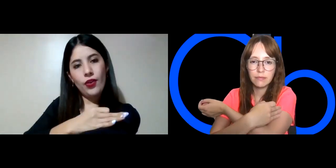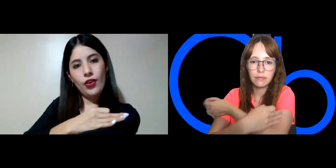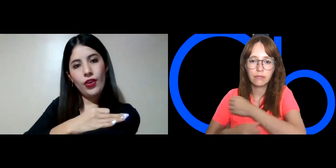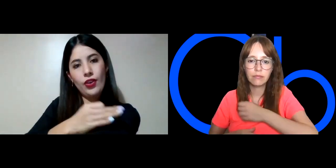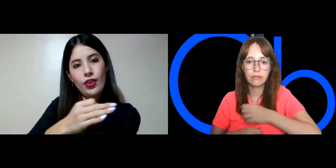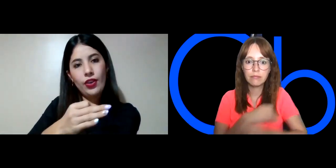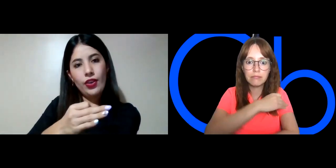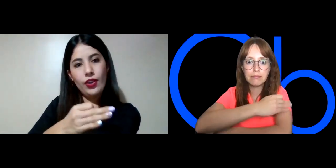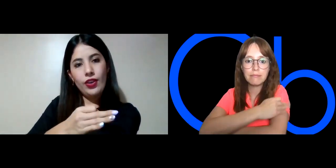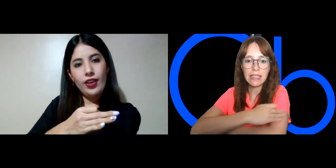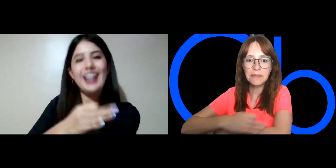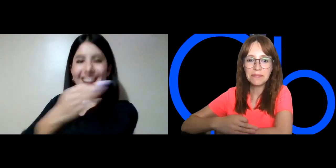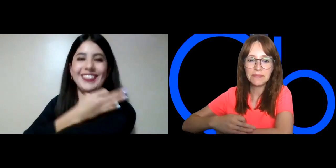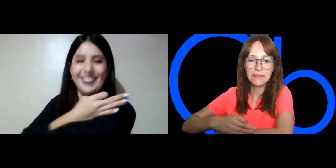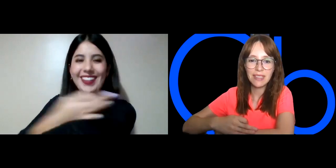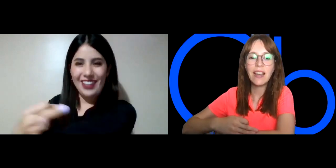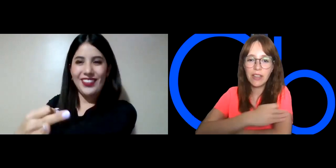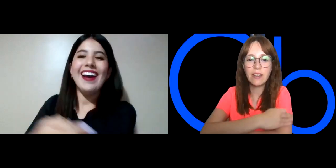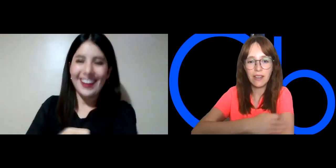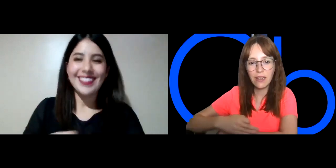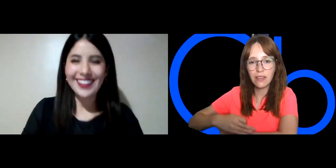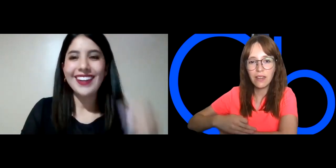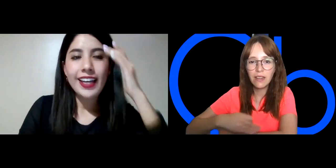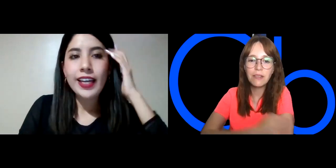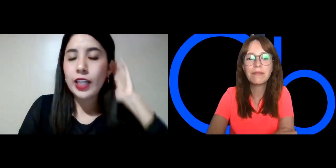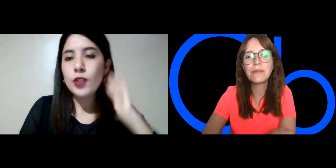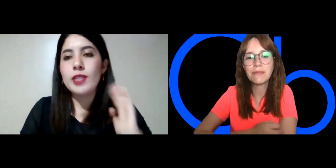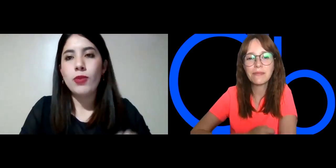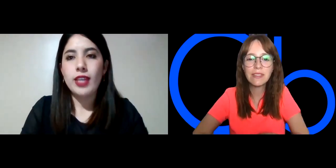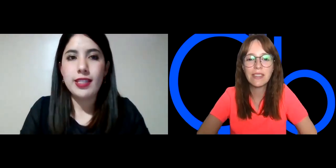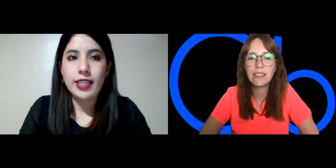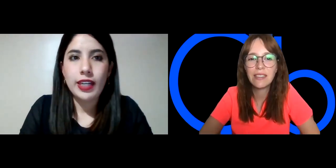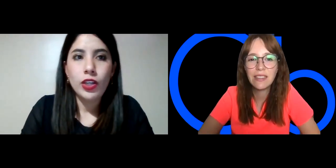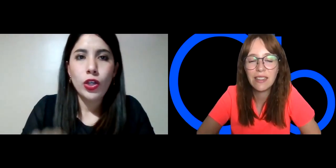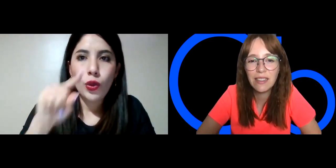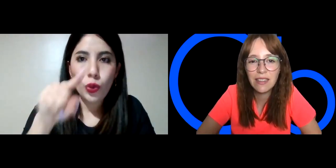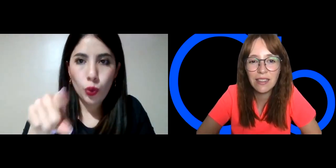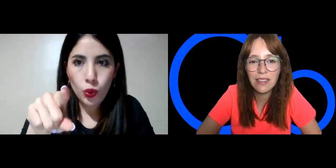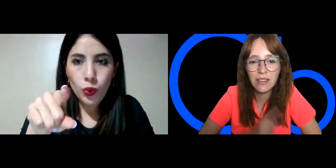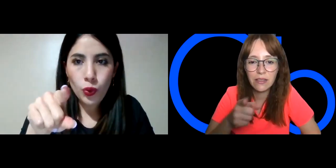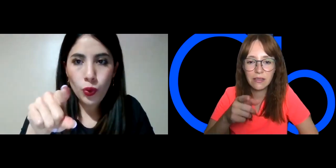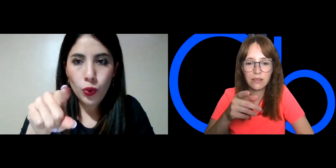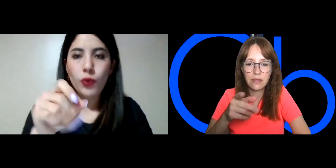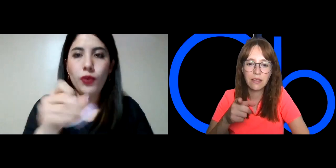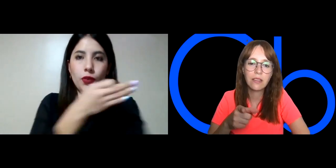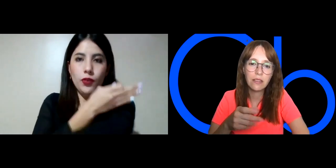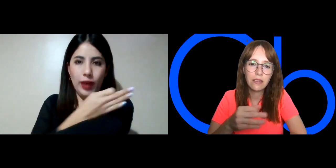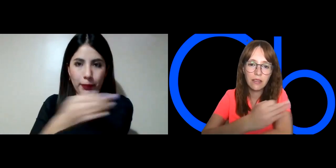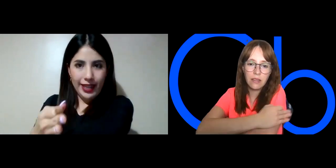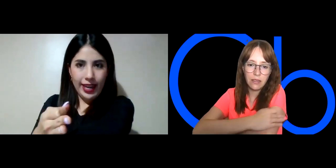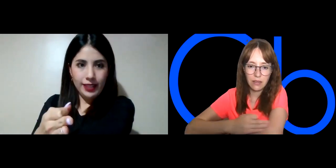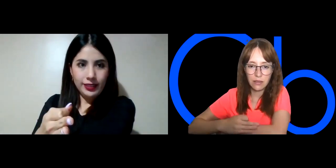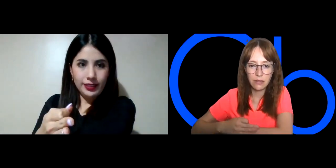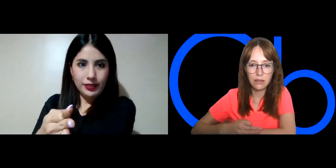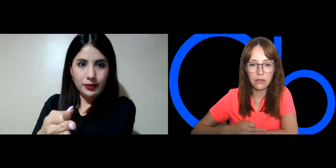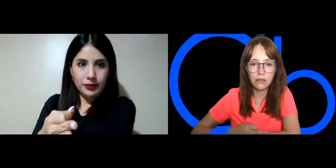lado. ¿Aquí? Exacto. Ah, F. ujú. Entonces vamos a decir, tú,